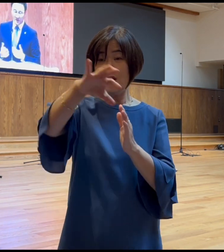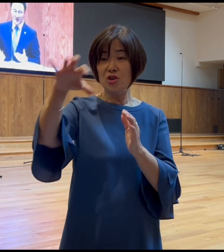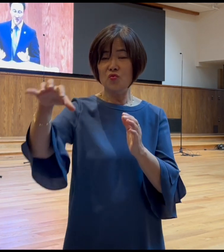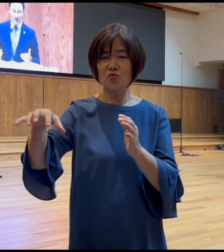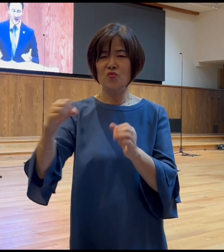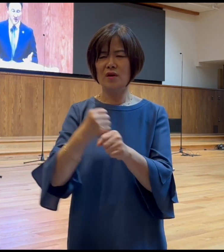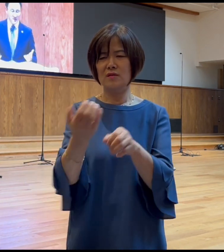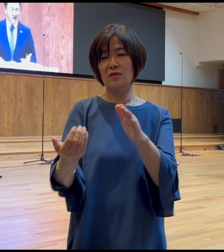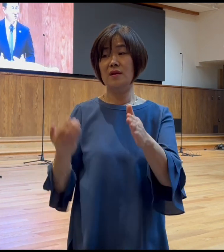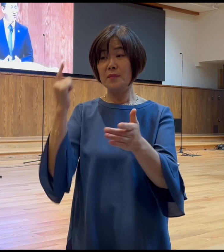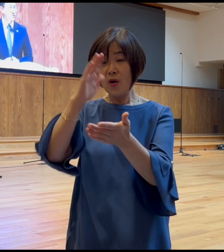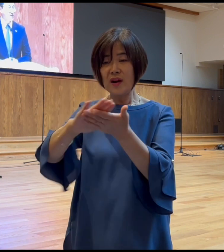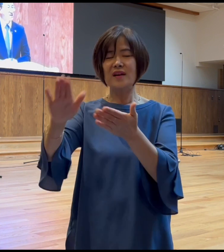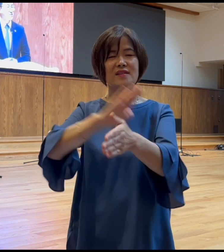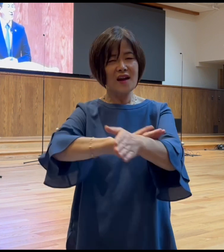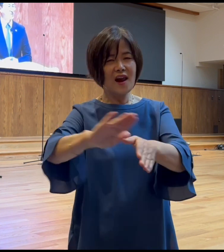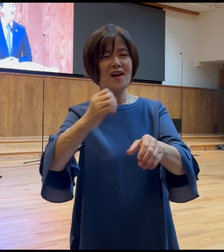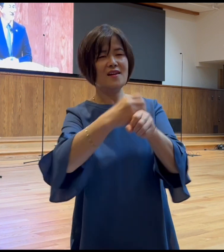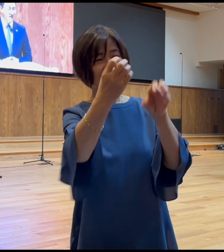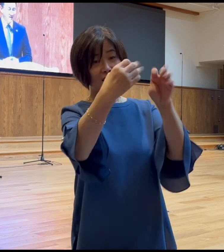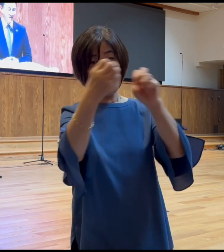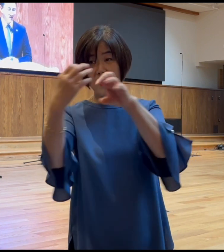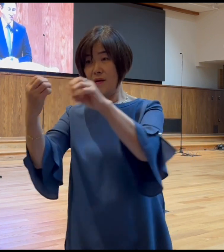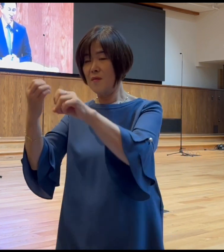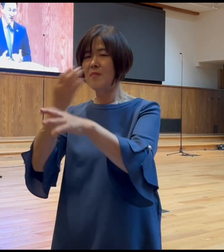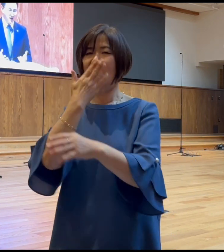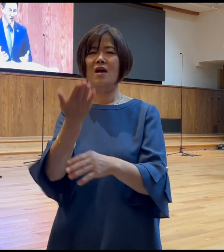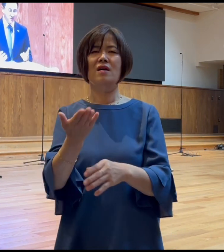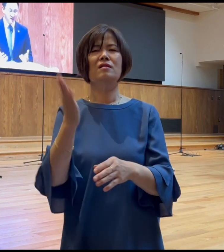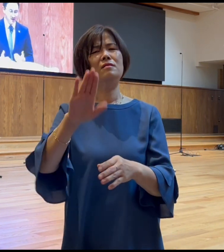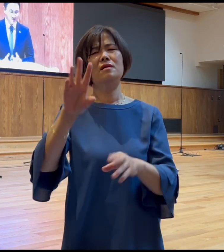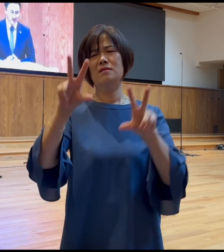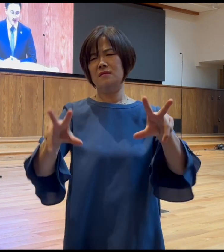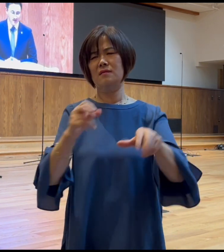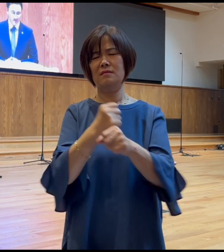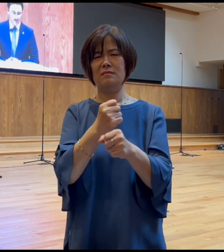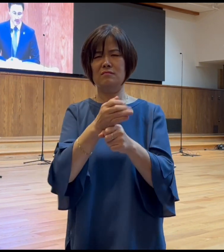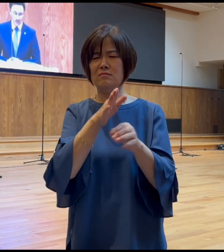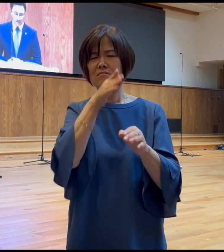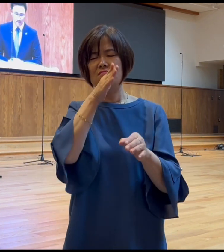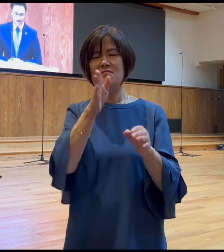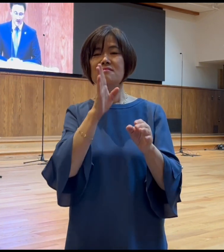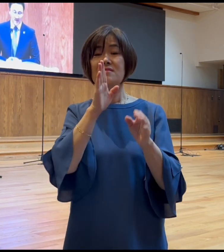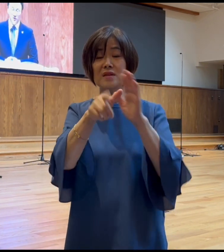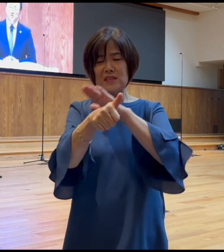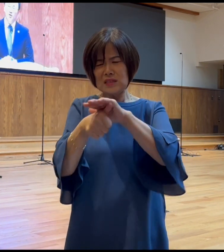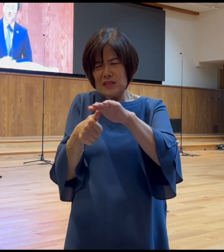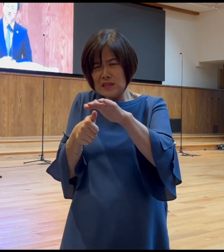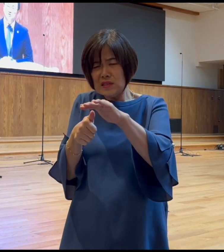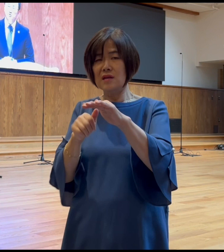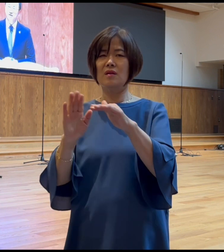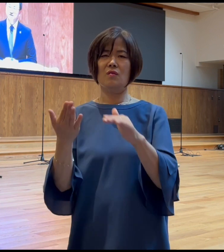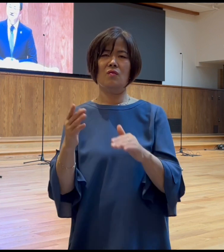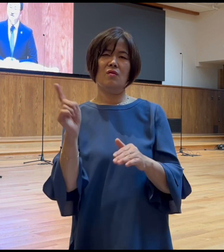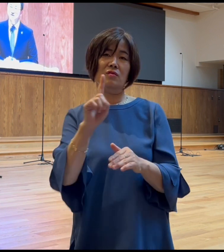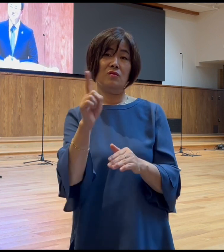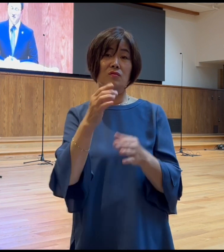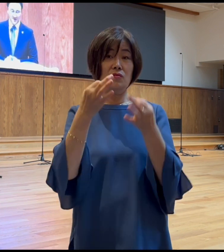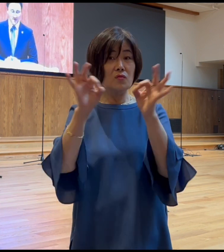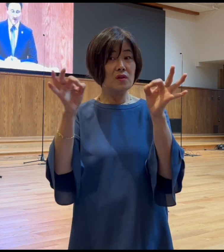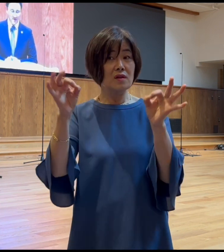이웃과 전에는 편안하고 자연스러운 관계를 맺었는데 무언가 어색해집니다. 여러분은 어떤